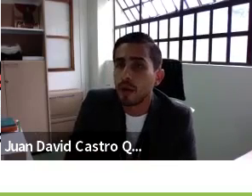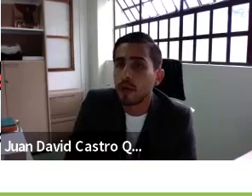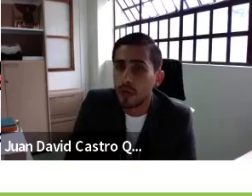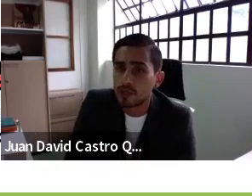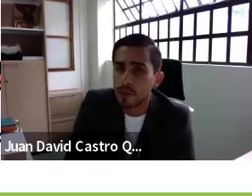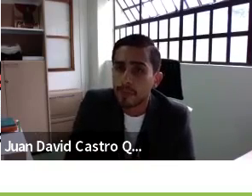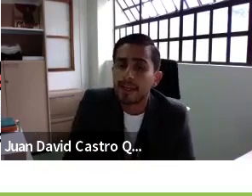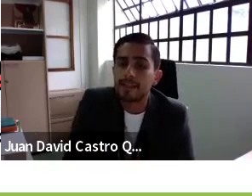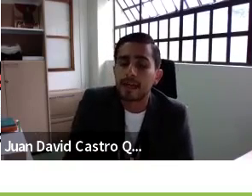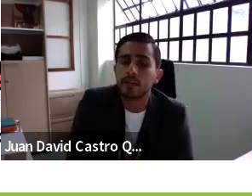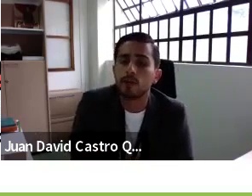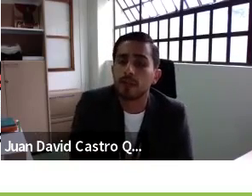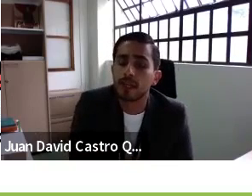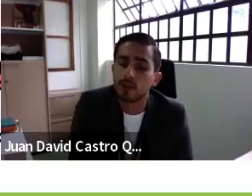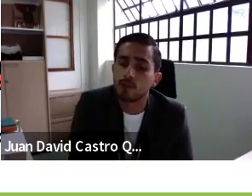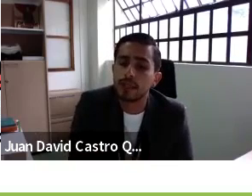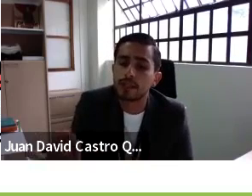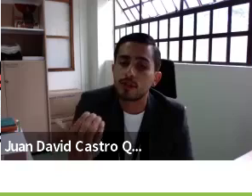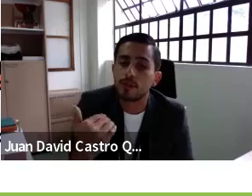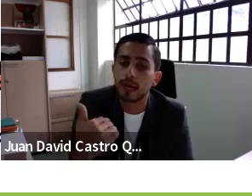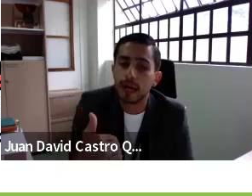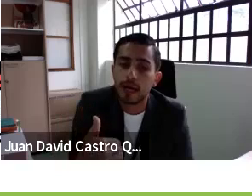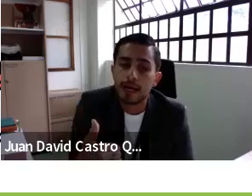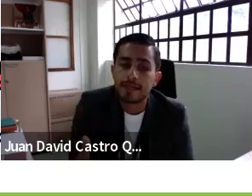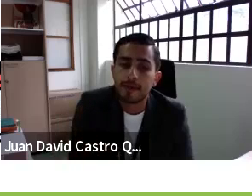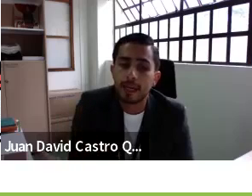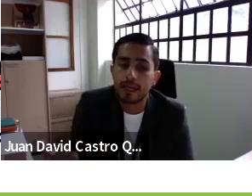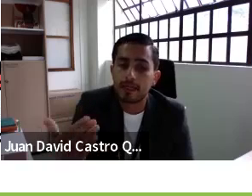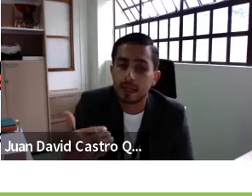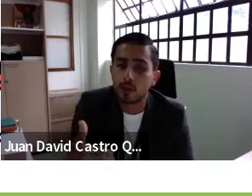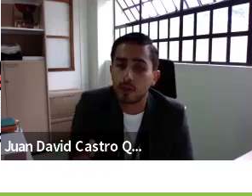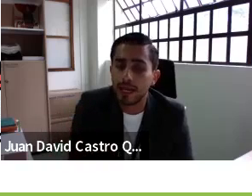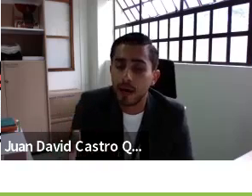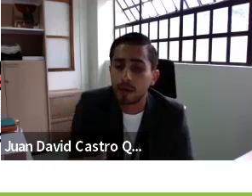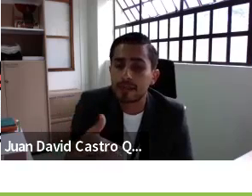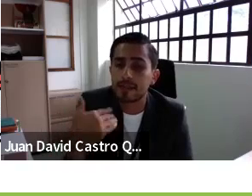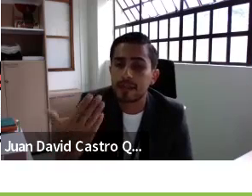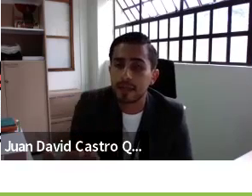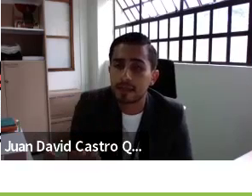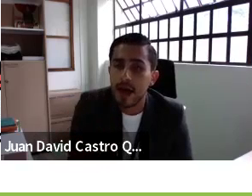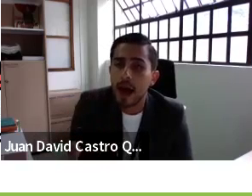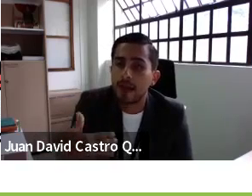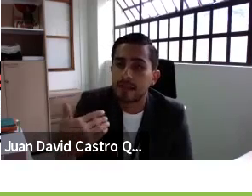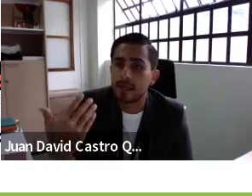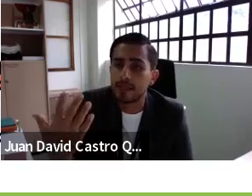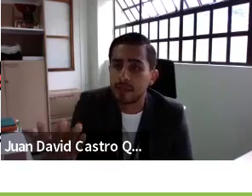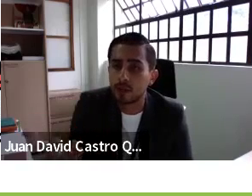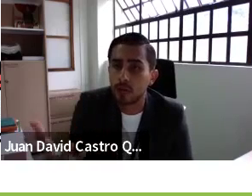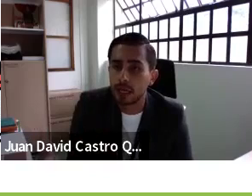el nuestro, y ya desde 2018 para acá se vienen haciendo las labores tendientes al establecimiento de